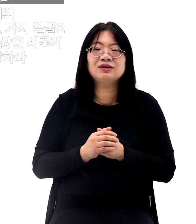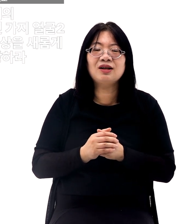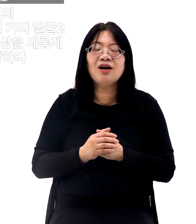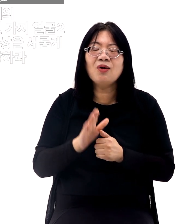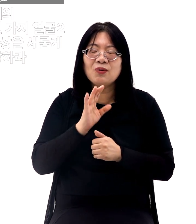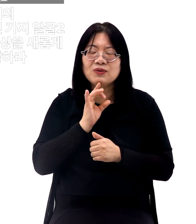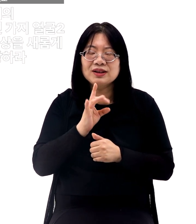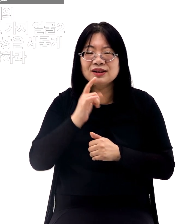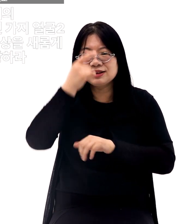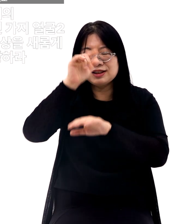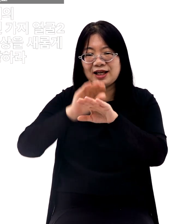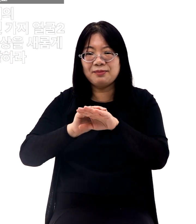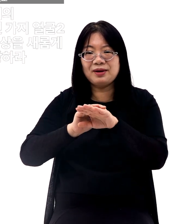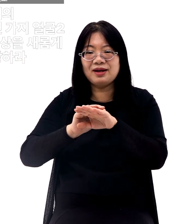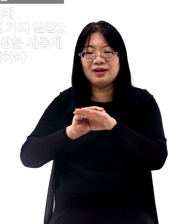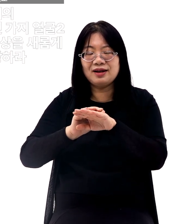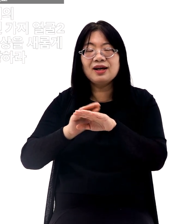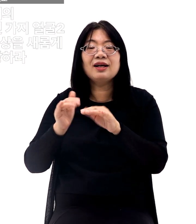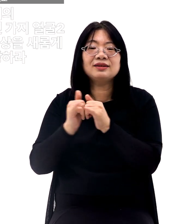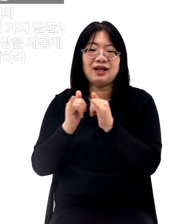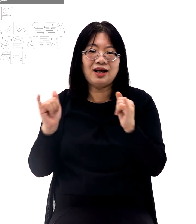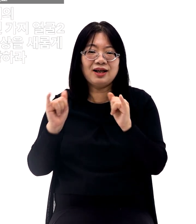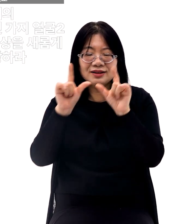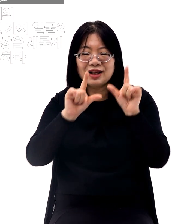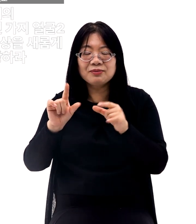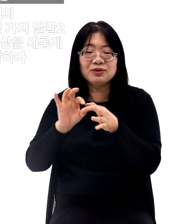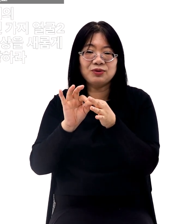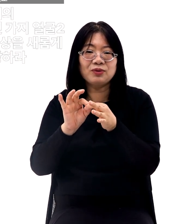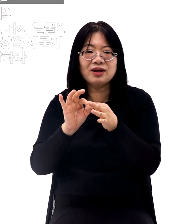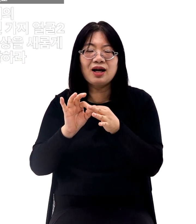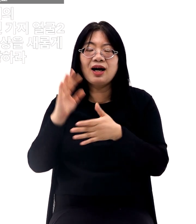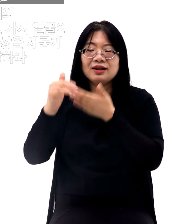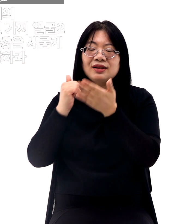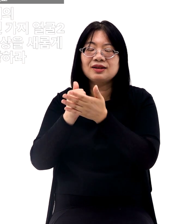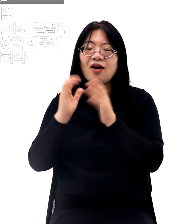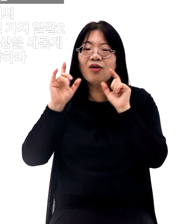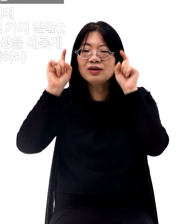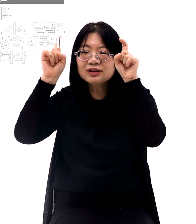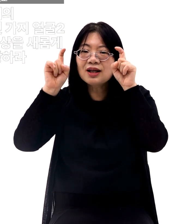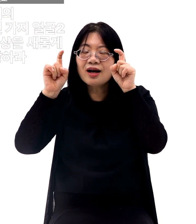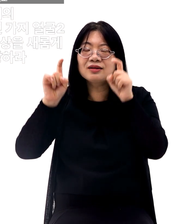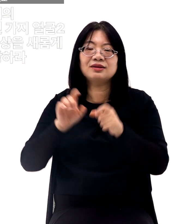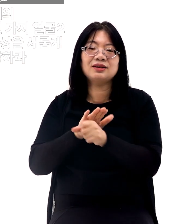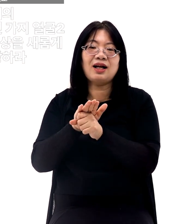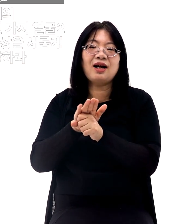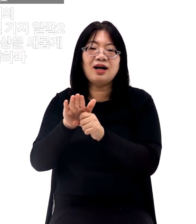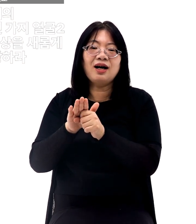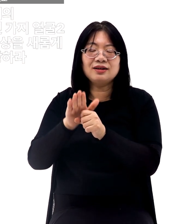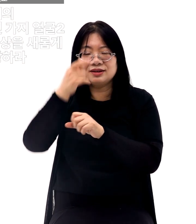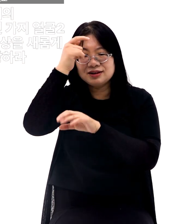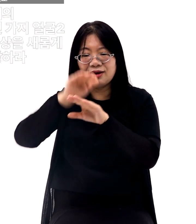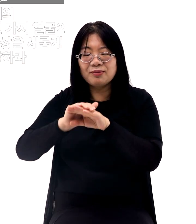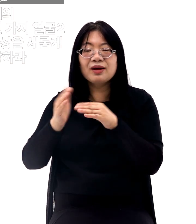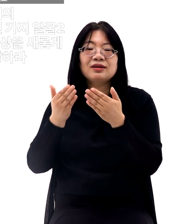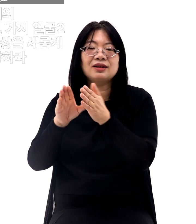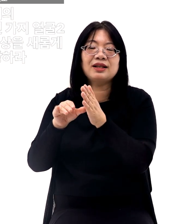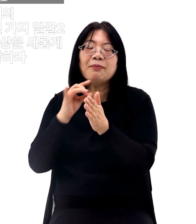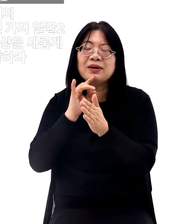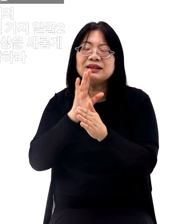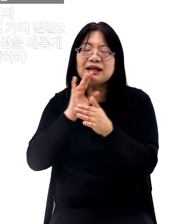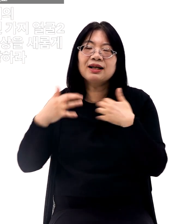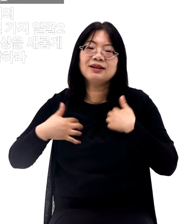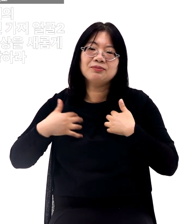되어 하나님과 어린 양을 사랑하는 예배와 경배에 참여할 때에만 얻을 수 있다.